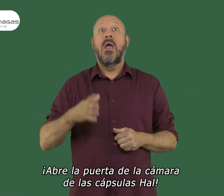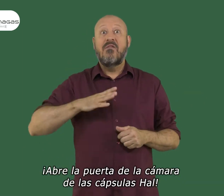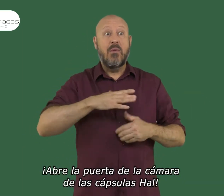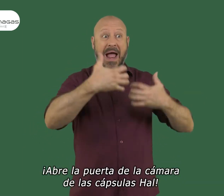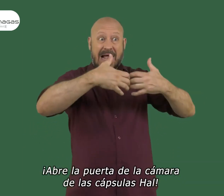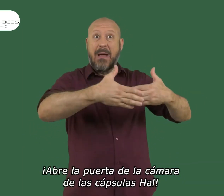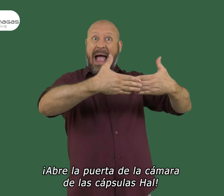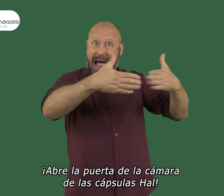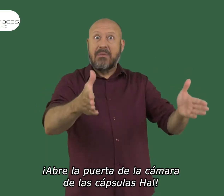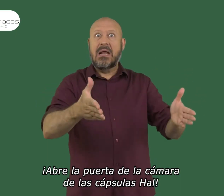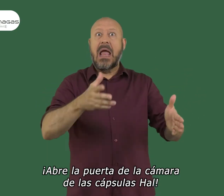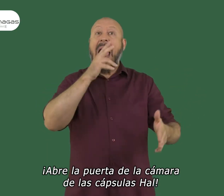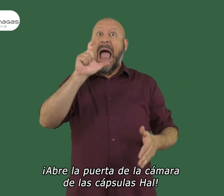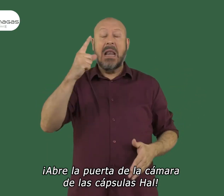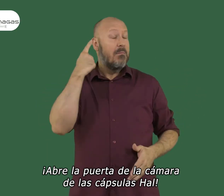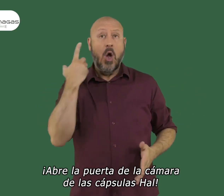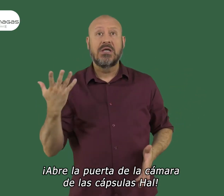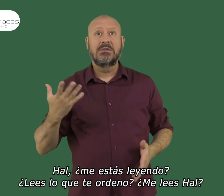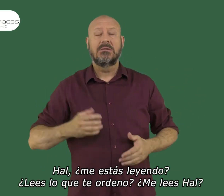Abre la puerta de la cámara de las cápsulas, Hal.